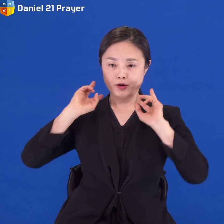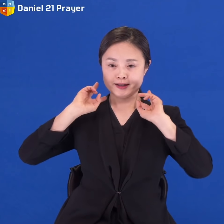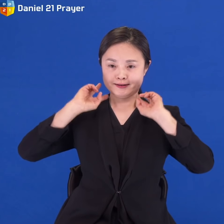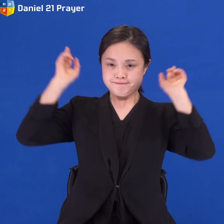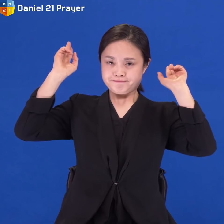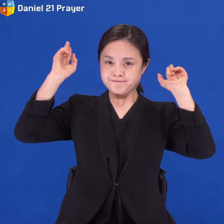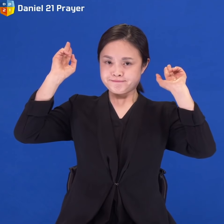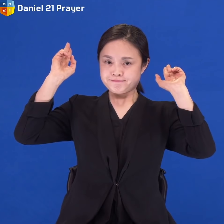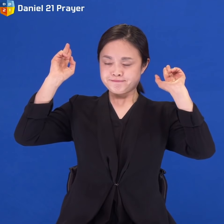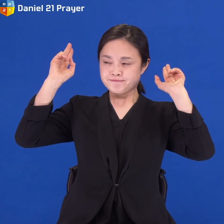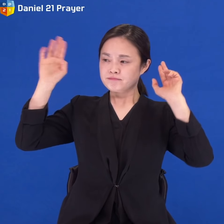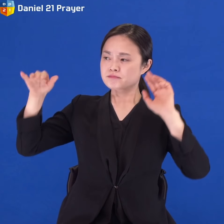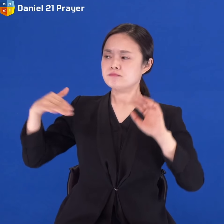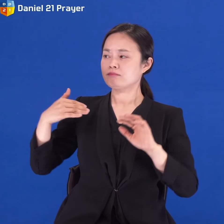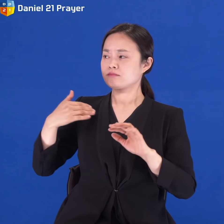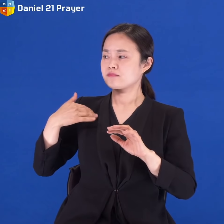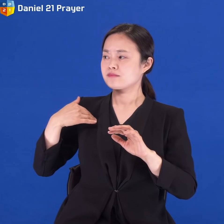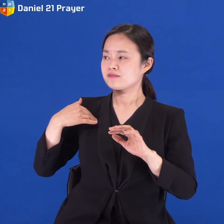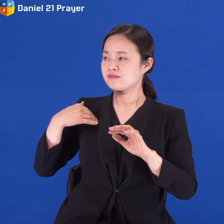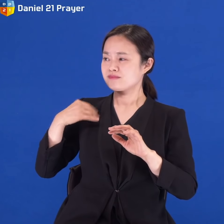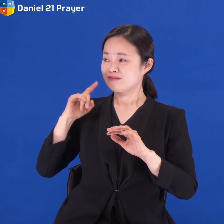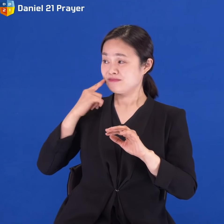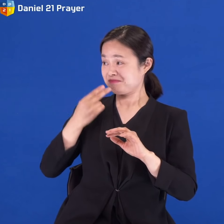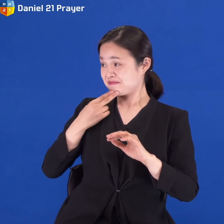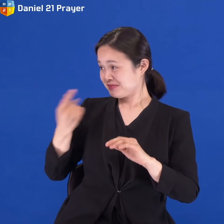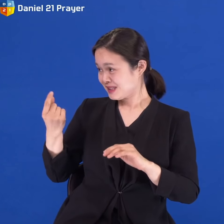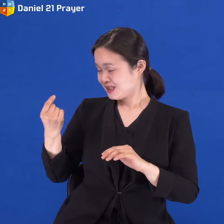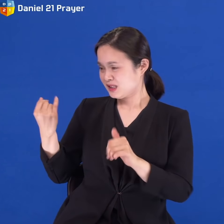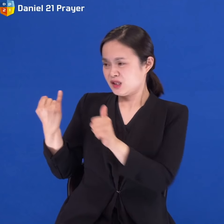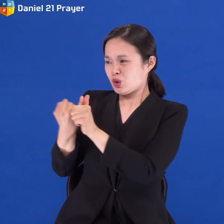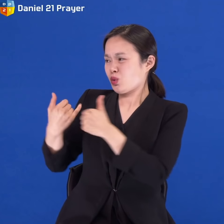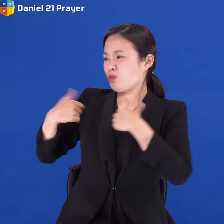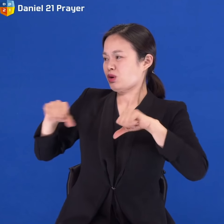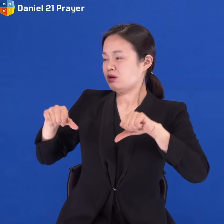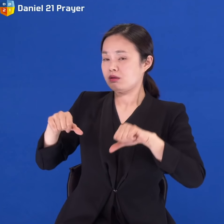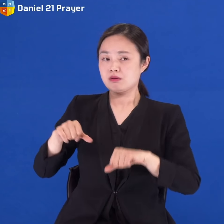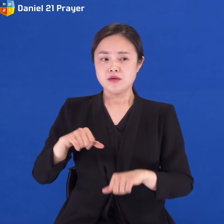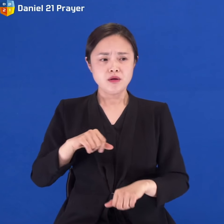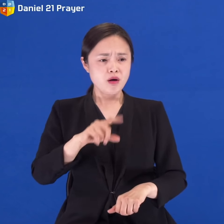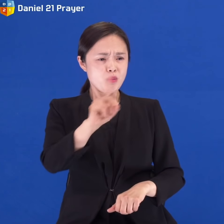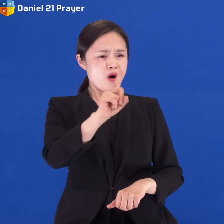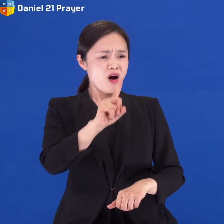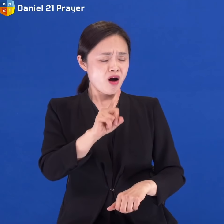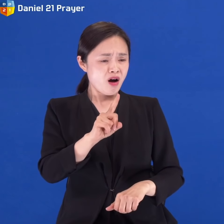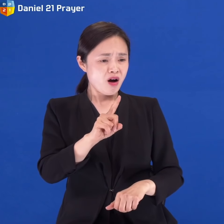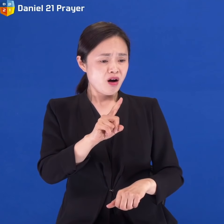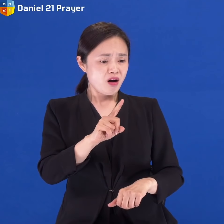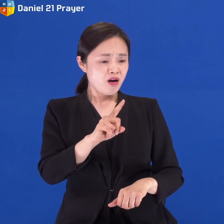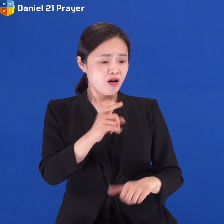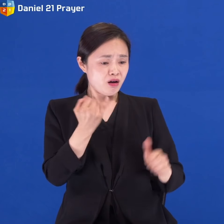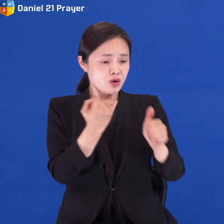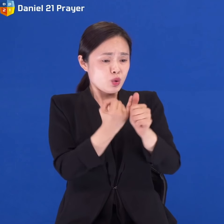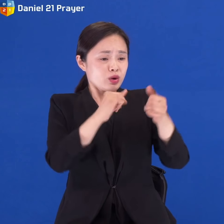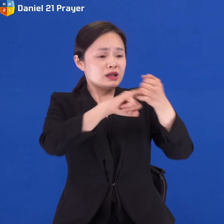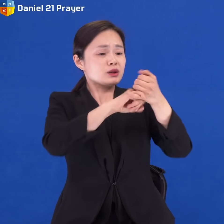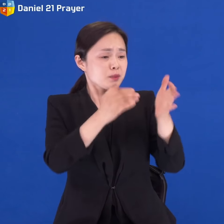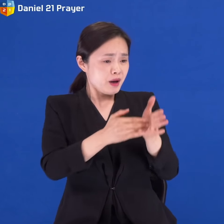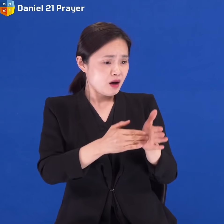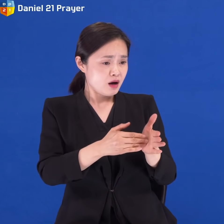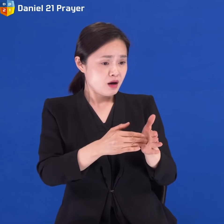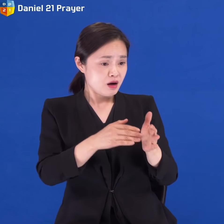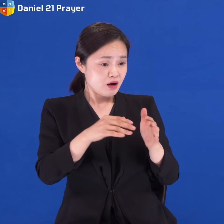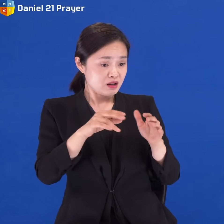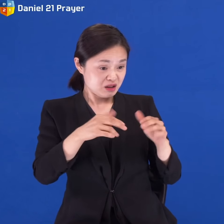하면 어떡하냐, 사람들한테 다 말했는데 네가 원하는 결혼식 해준다고 했잖아 라고 얘기했습니다.